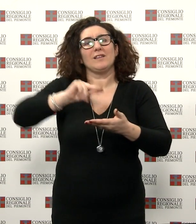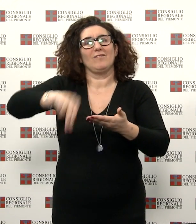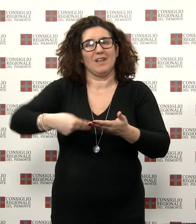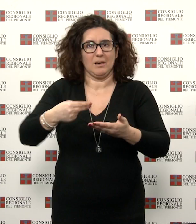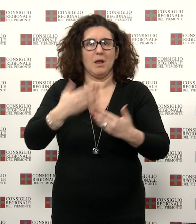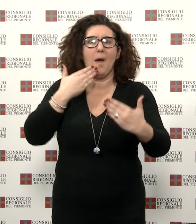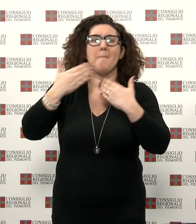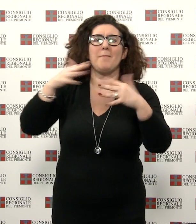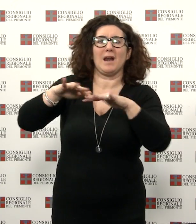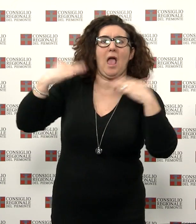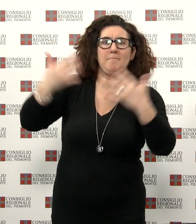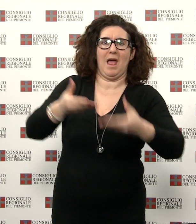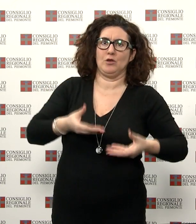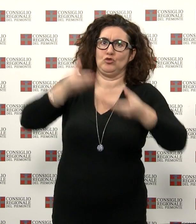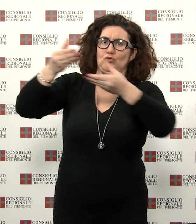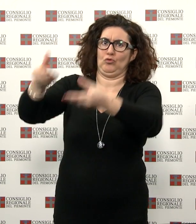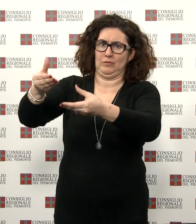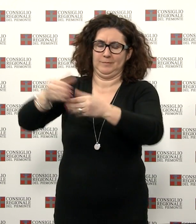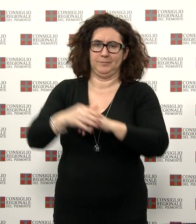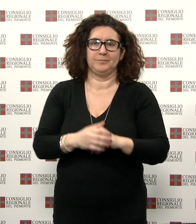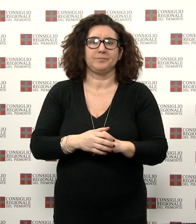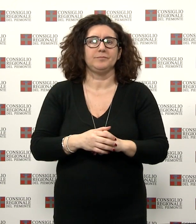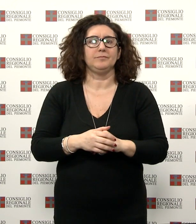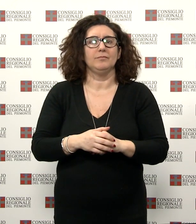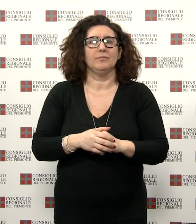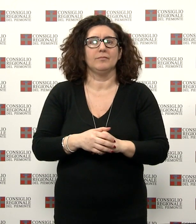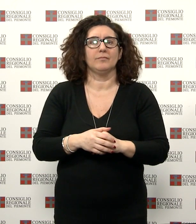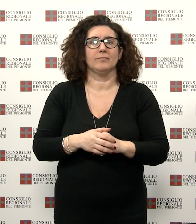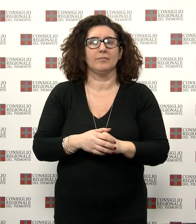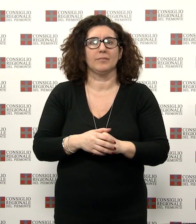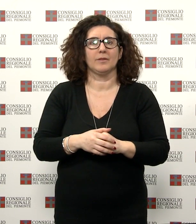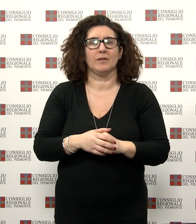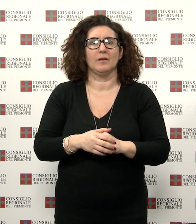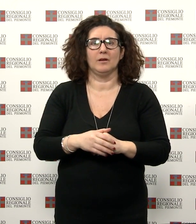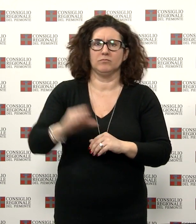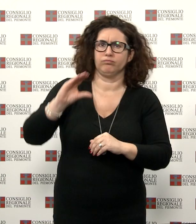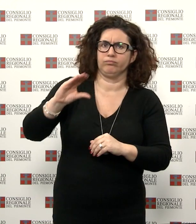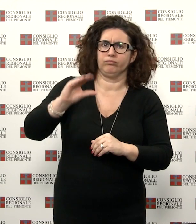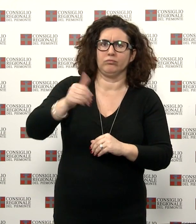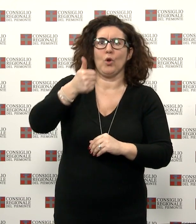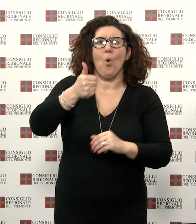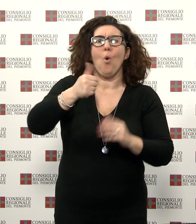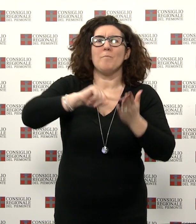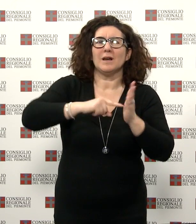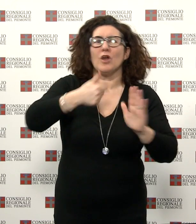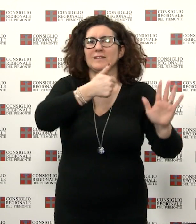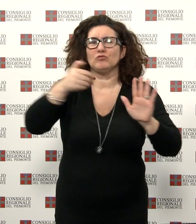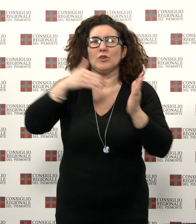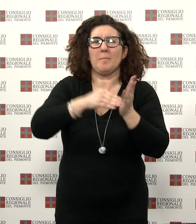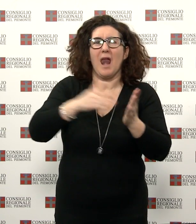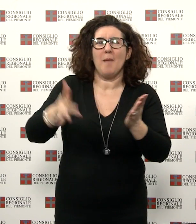in parlamento più di un milione e 600 mila pagine di 103 giornali locali del piemonte